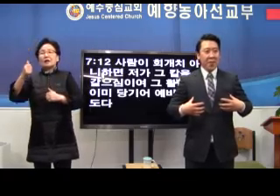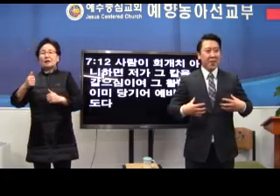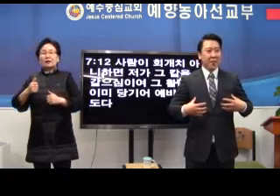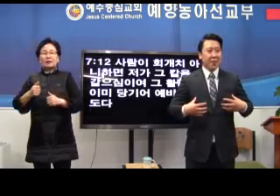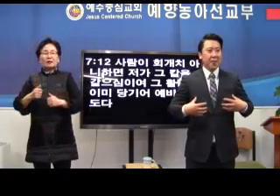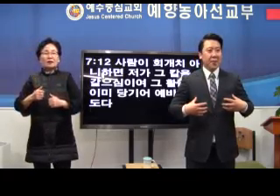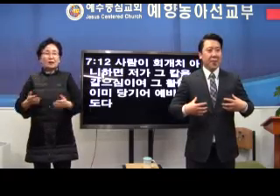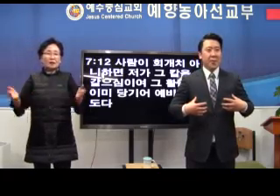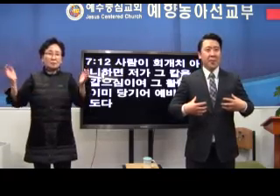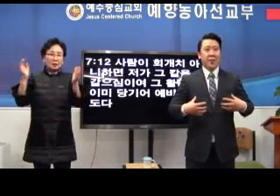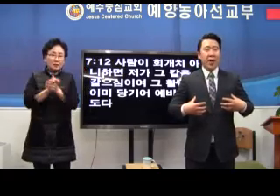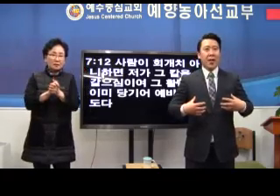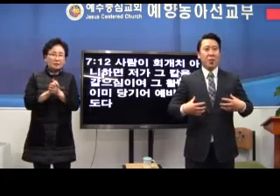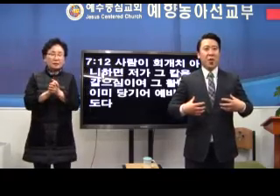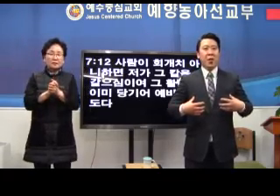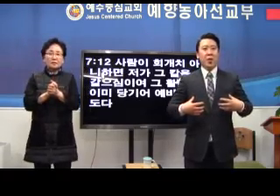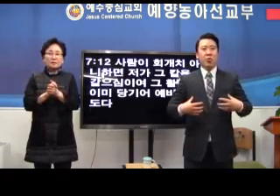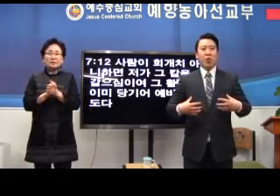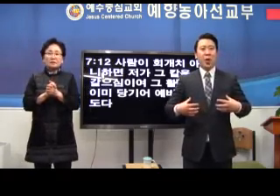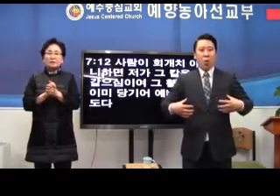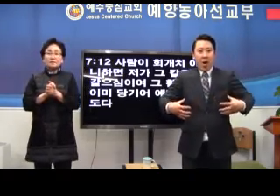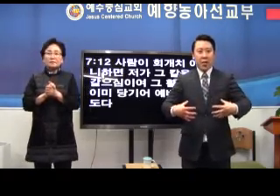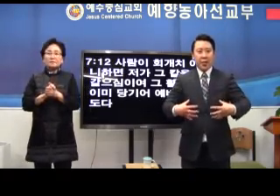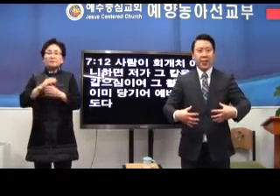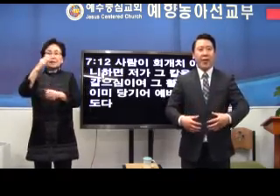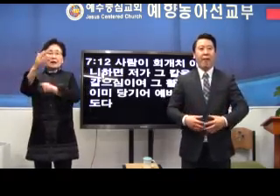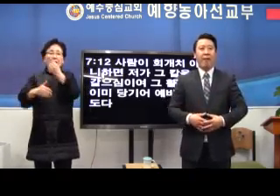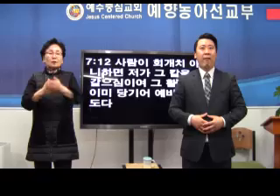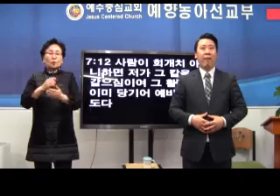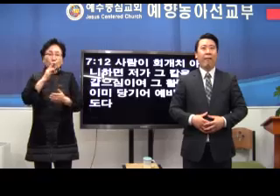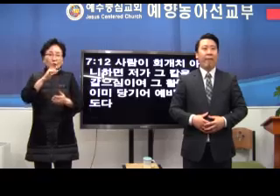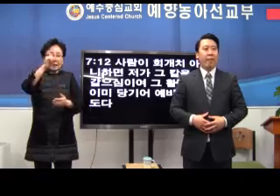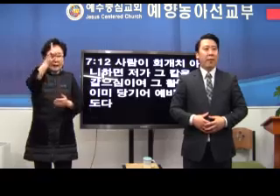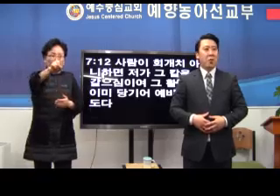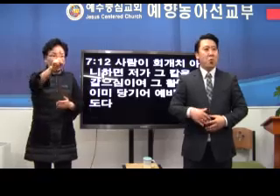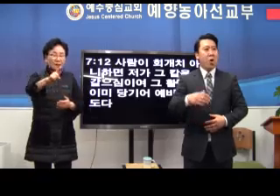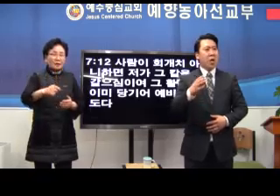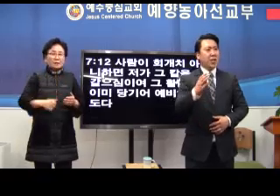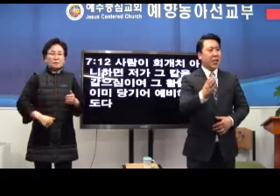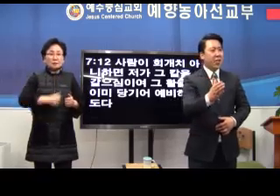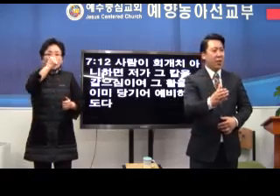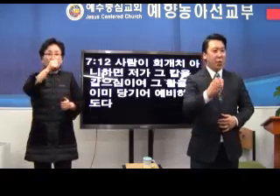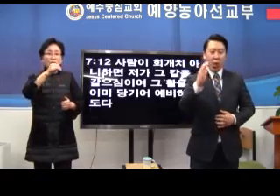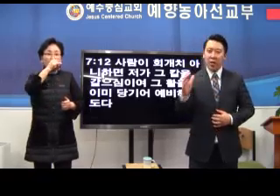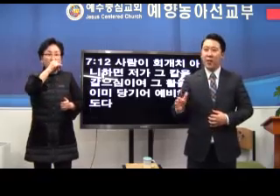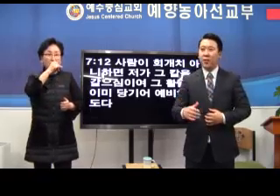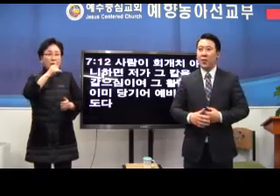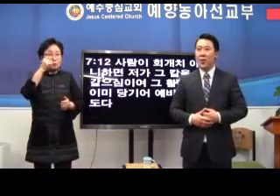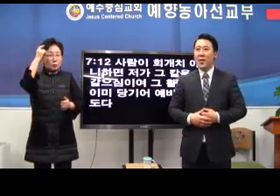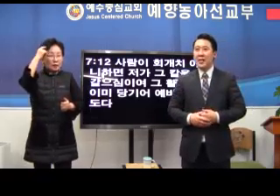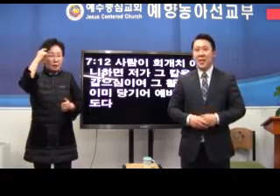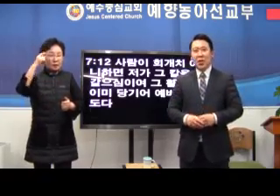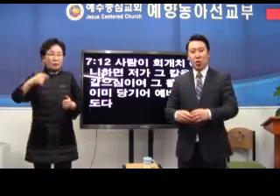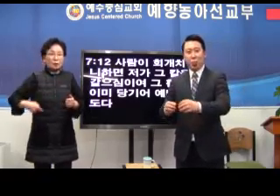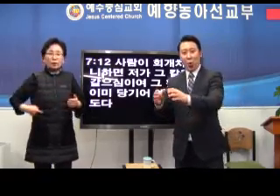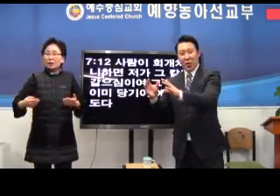아멘. 하나님이 유일하게 화를 내는데 회개하지 않는 사람한테 화를 내는 거예요. 예수